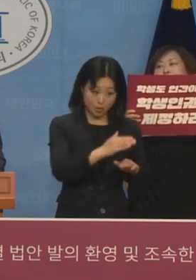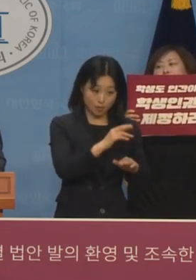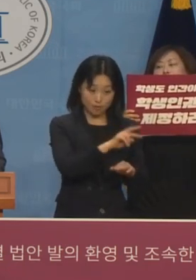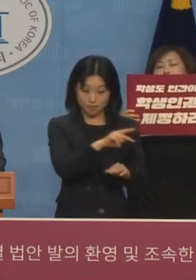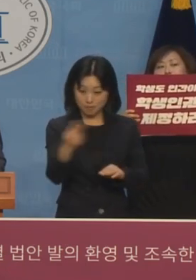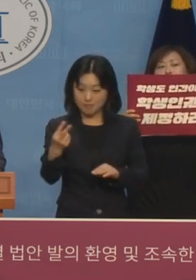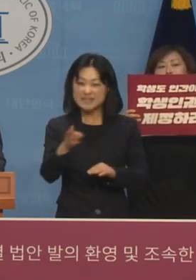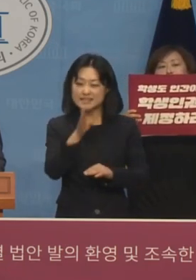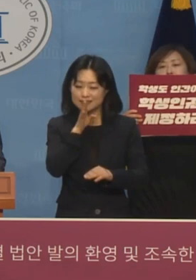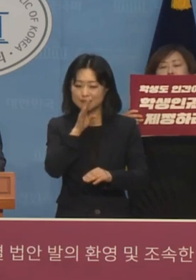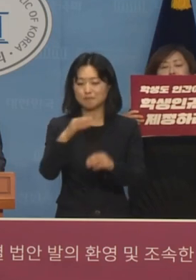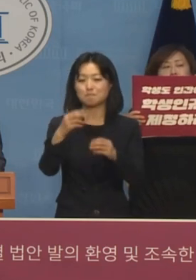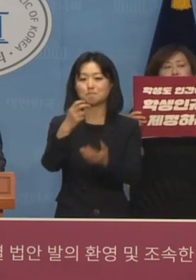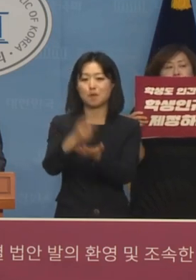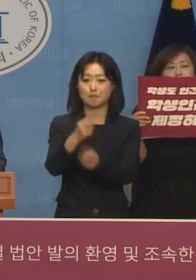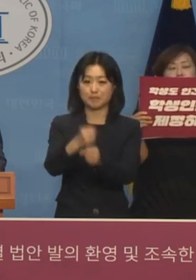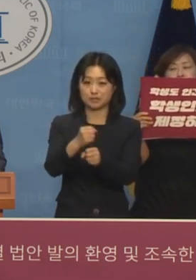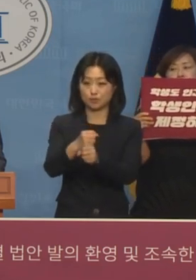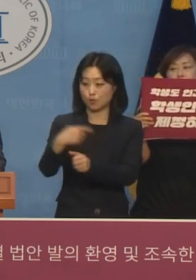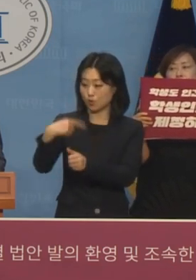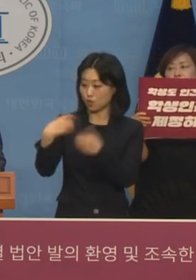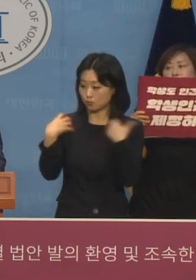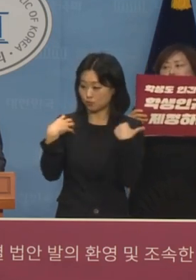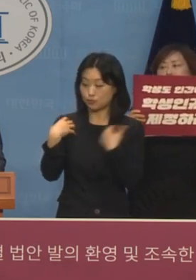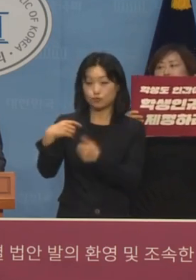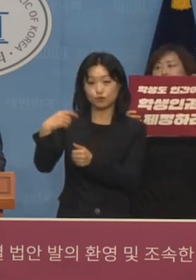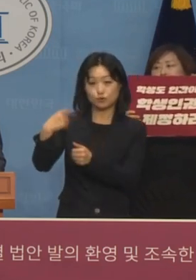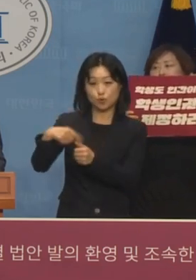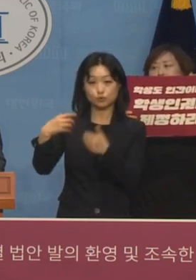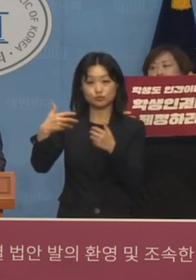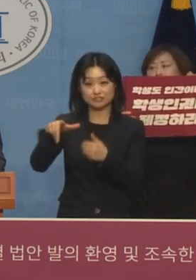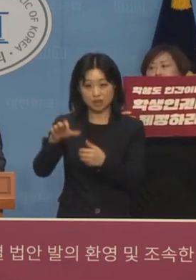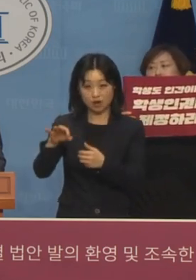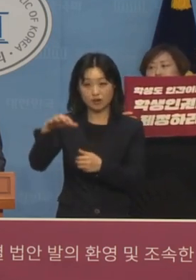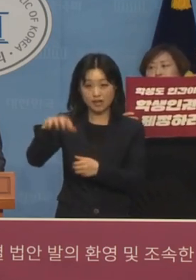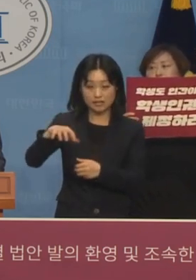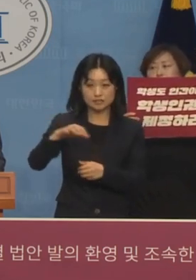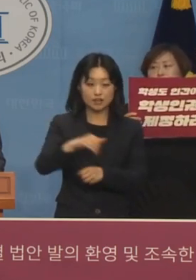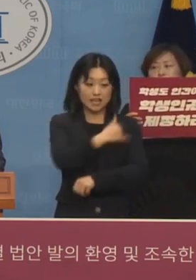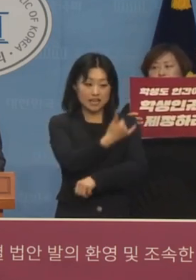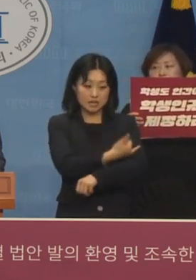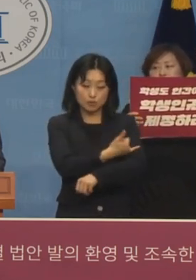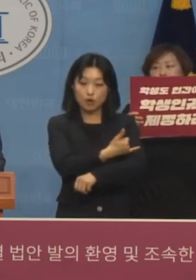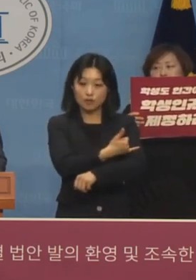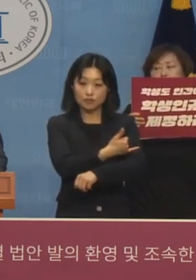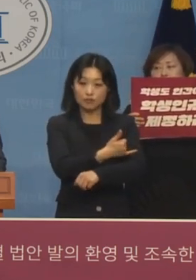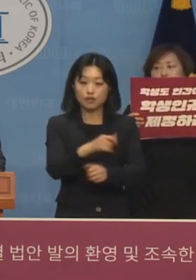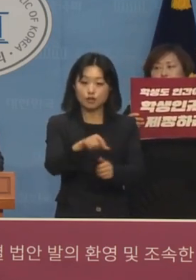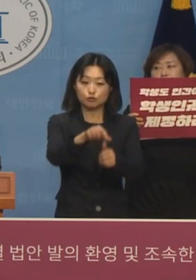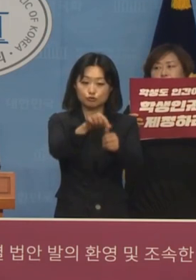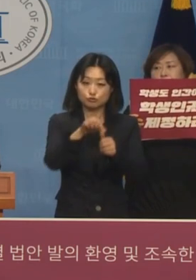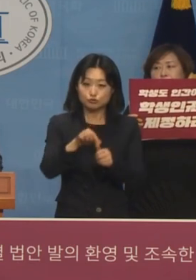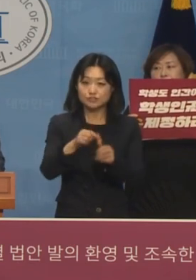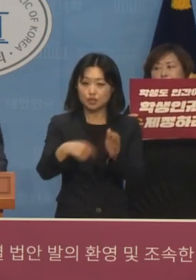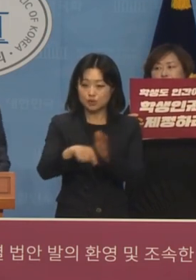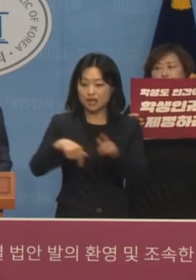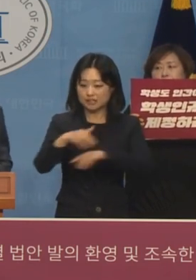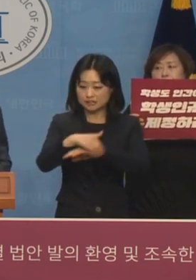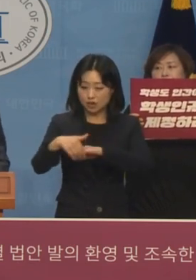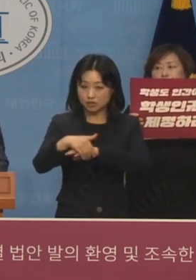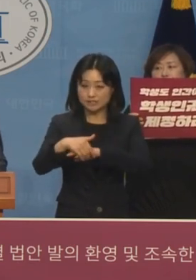있으며 교육부와 교육청이 학생 인권 보장을 위해 정책 수립, 침해, 구제 등을 해야 함을